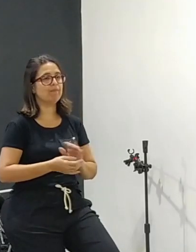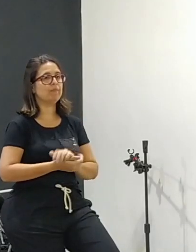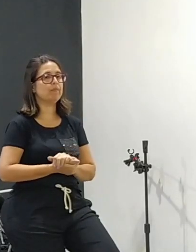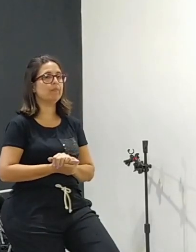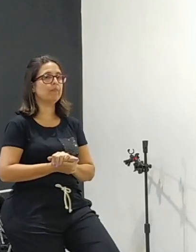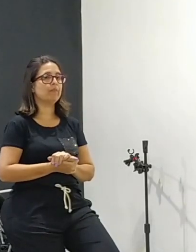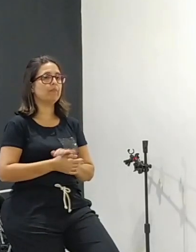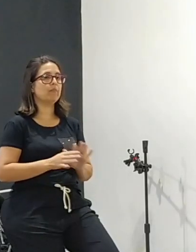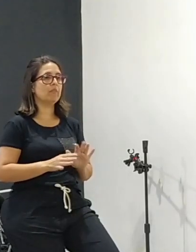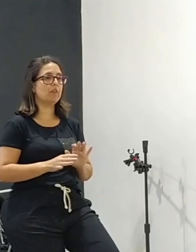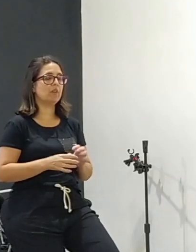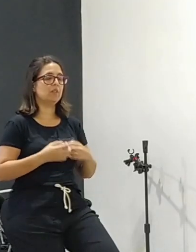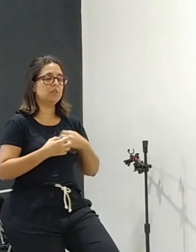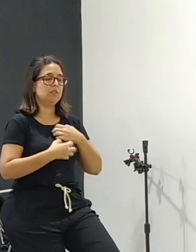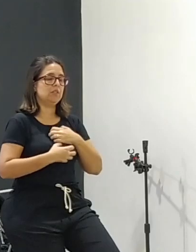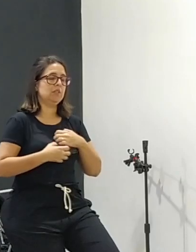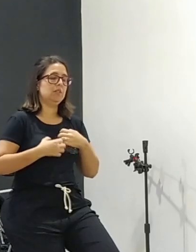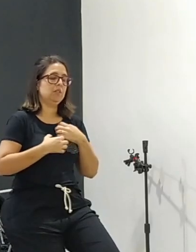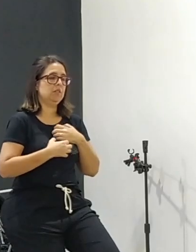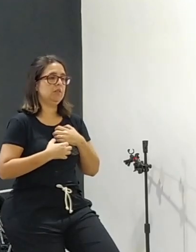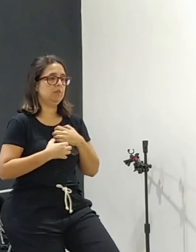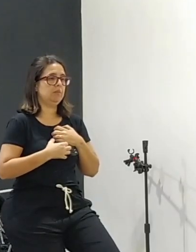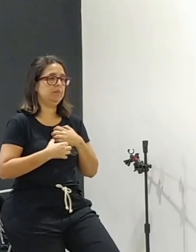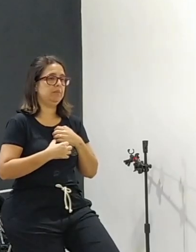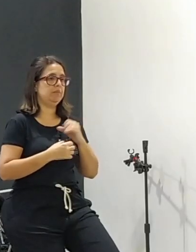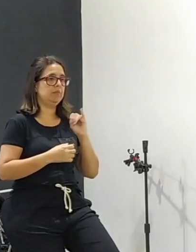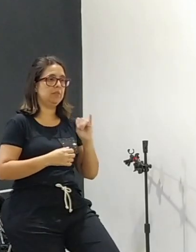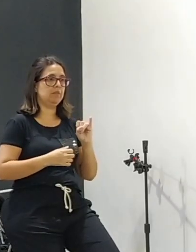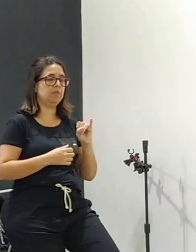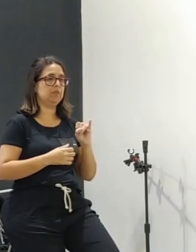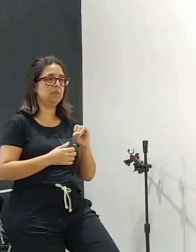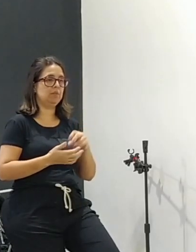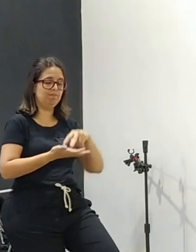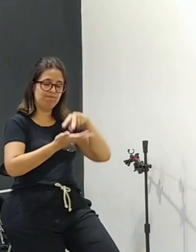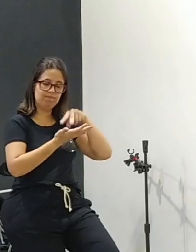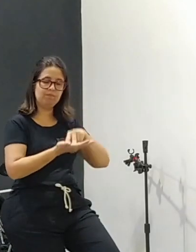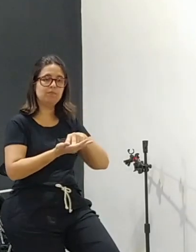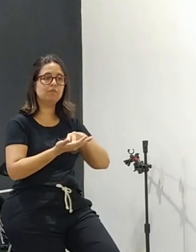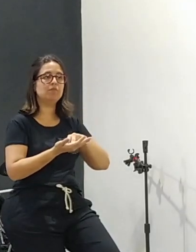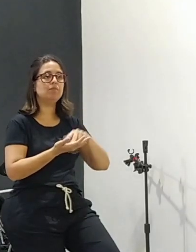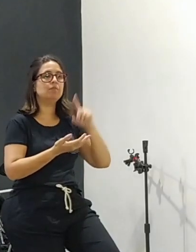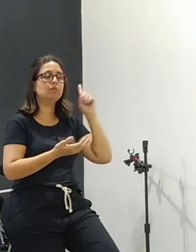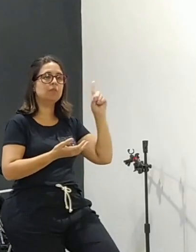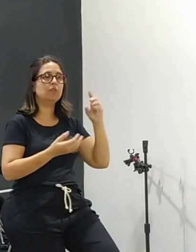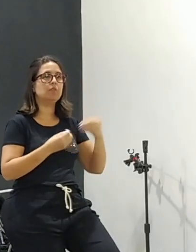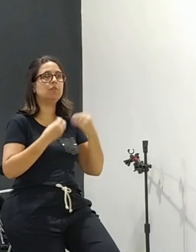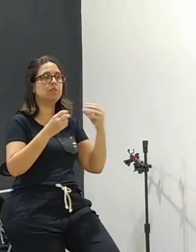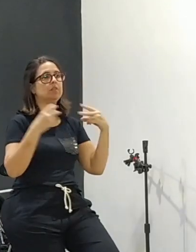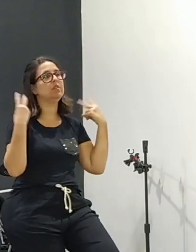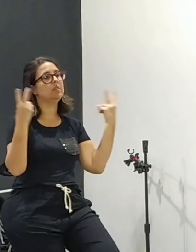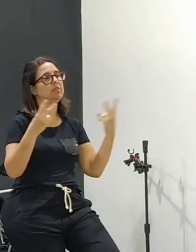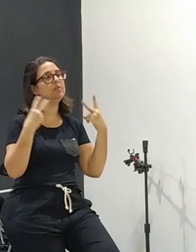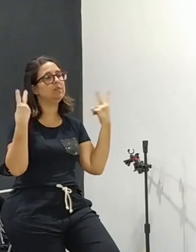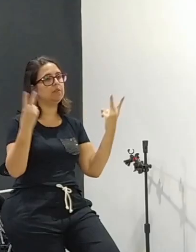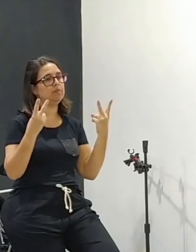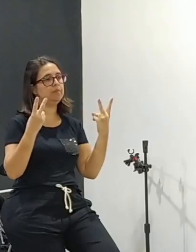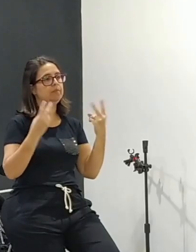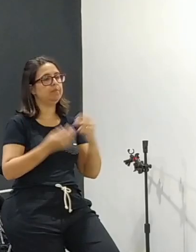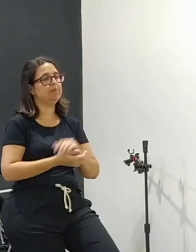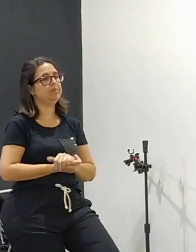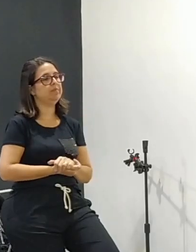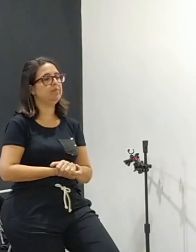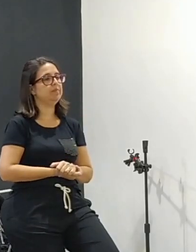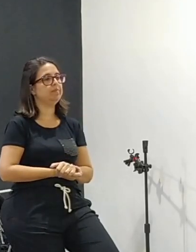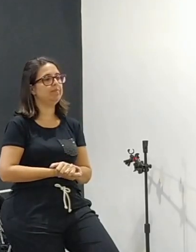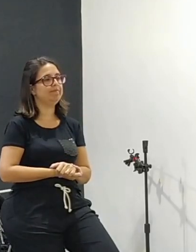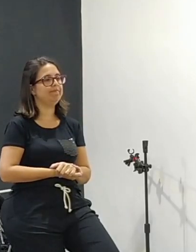vai nos causar algum tipo de aflição, mas se você resistir e ficar firme, Deus vai te dar a vitória. Deus vai te